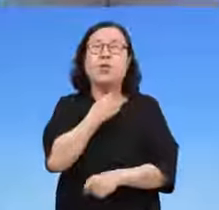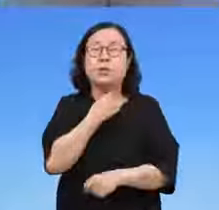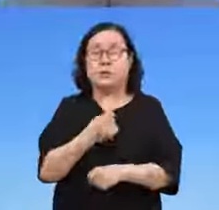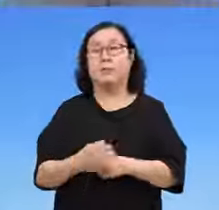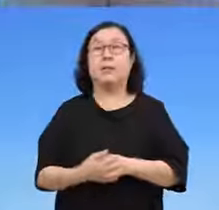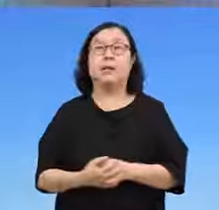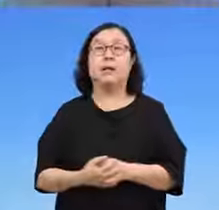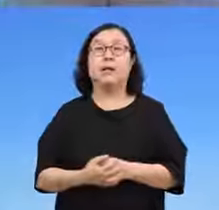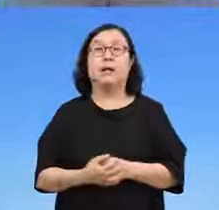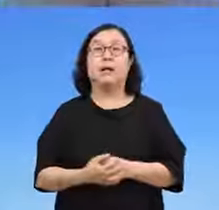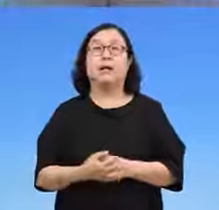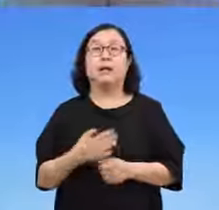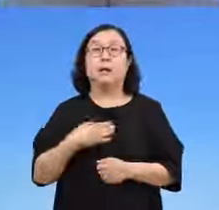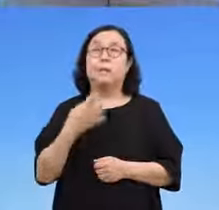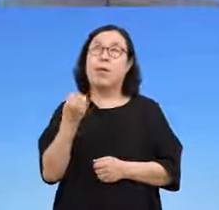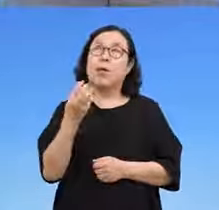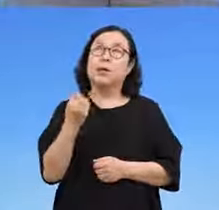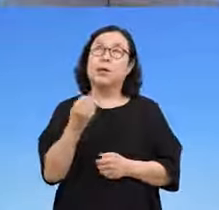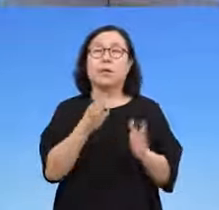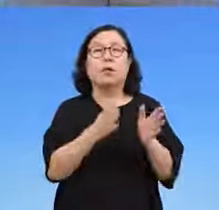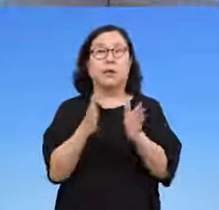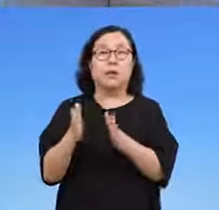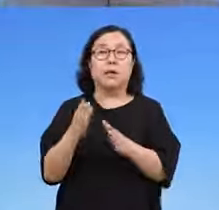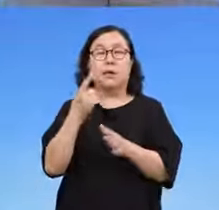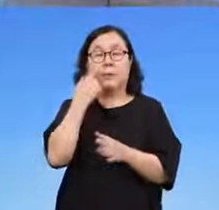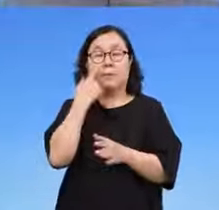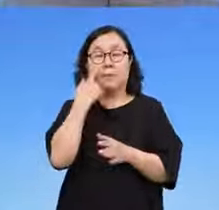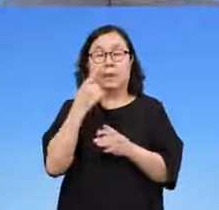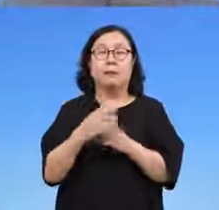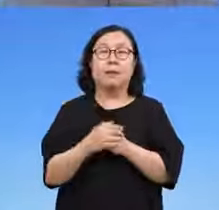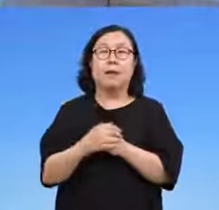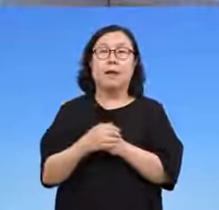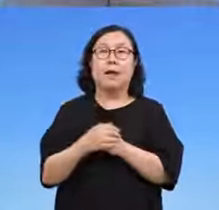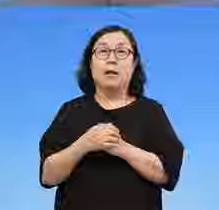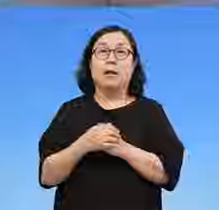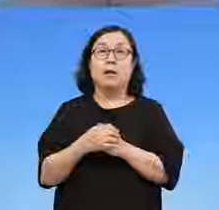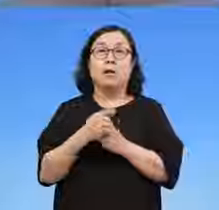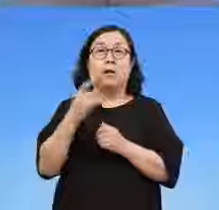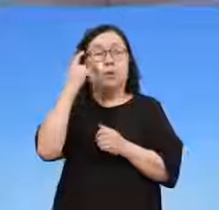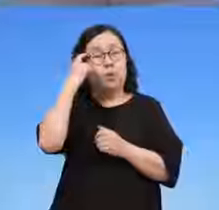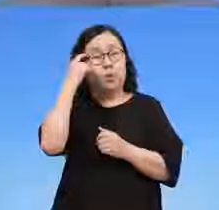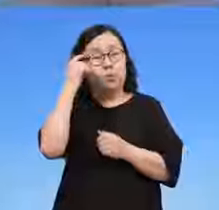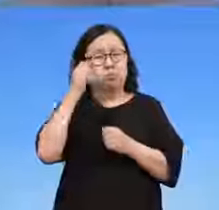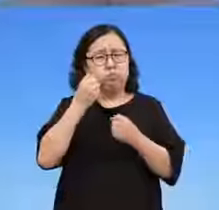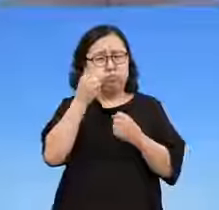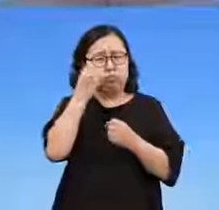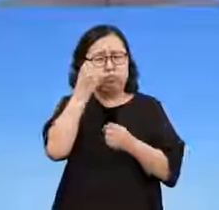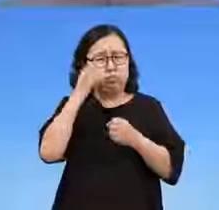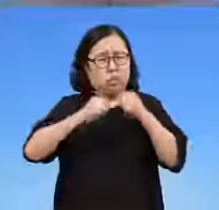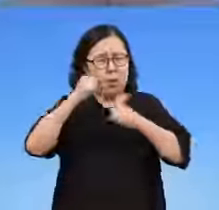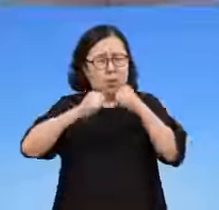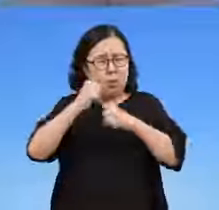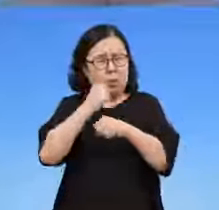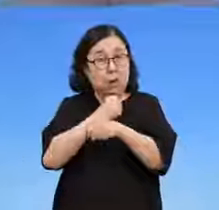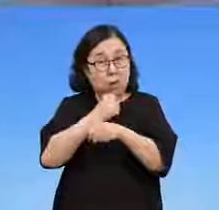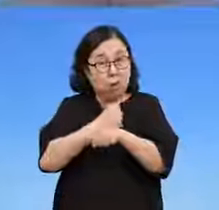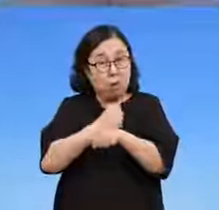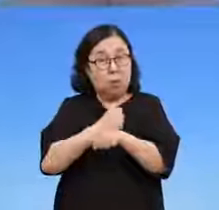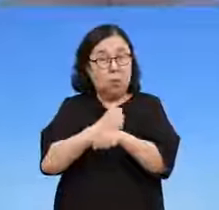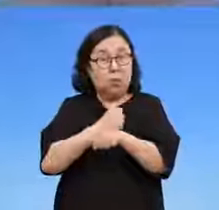자, 이런 관점으로 한번 몇 가지를 제가 정리를 해봤거든요. 왜 이 사람들이 이런 이상한 행동을 했고 예수님은 왜